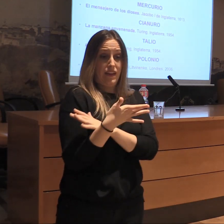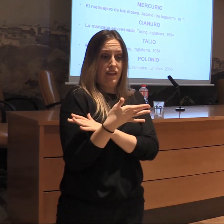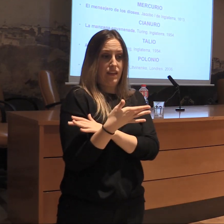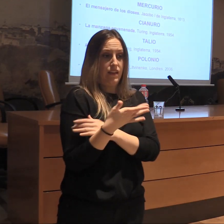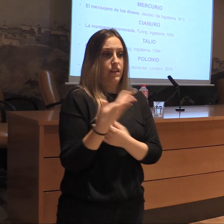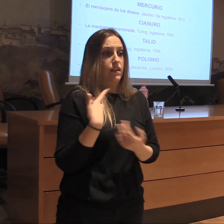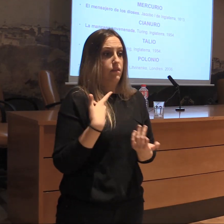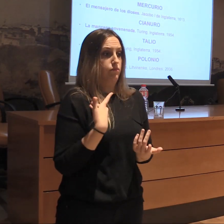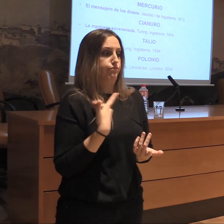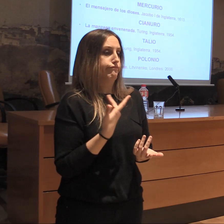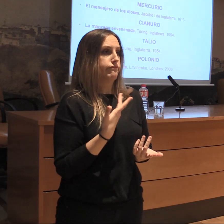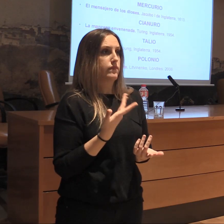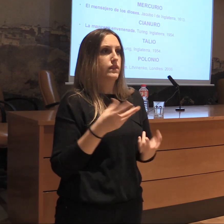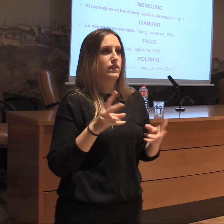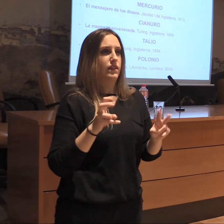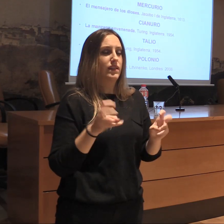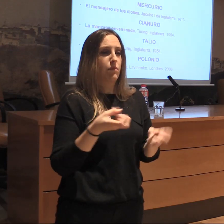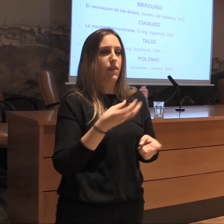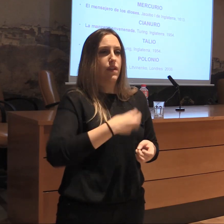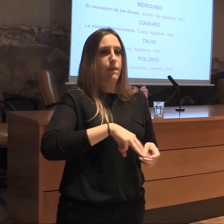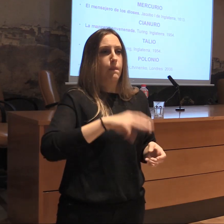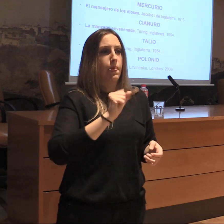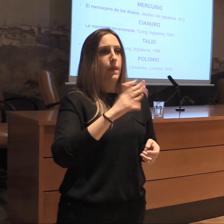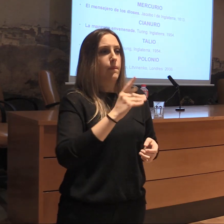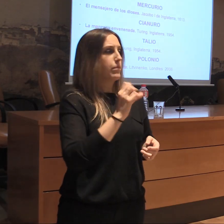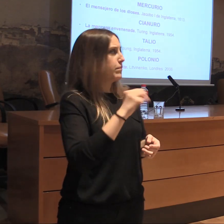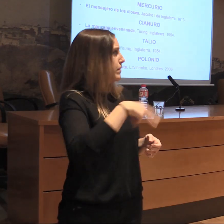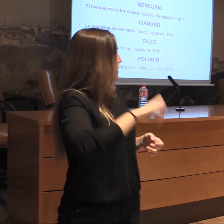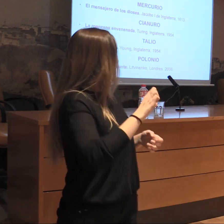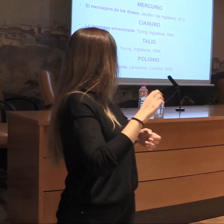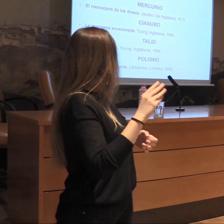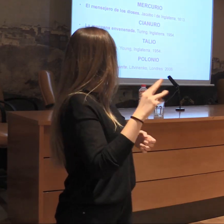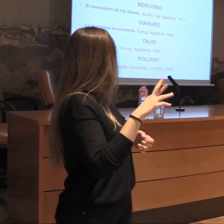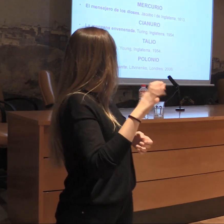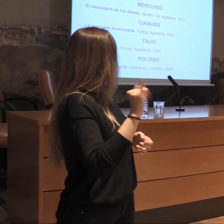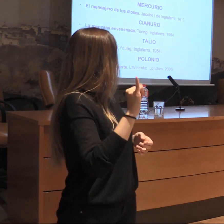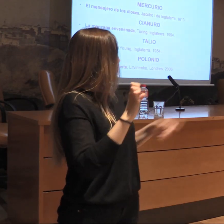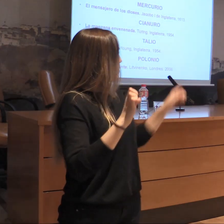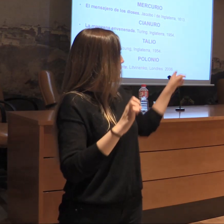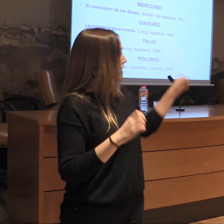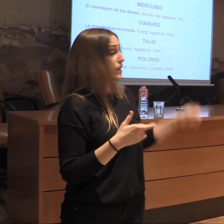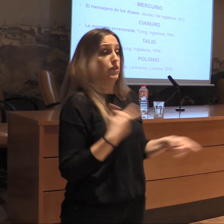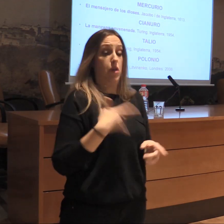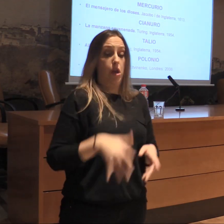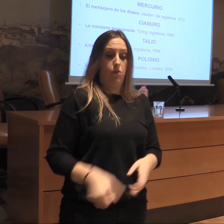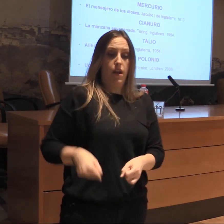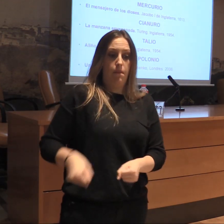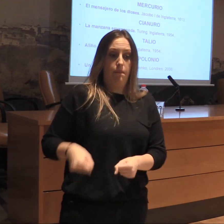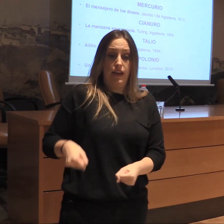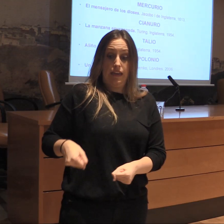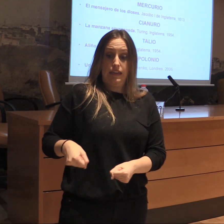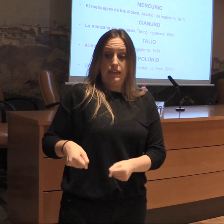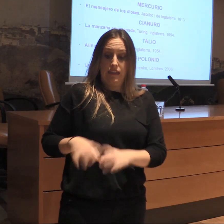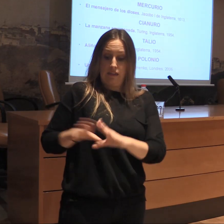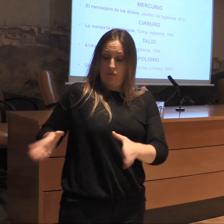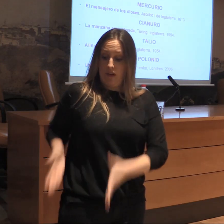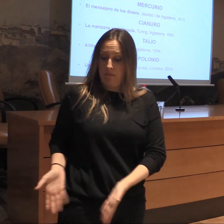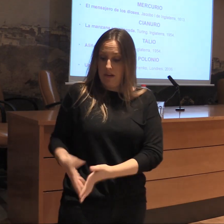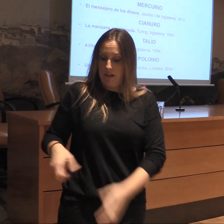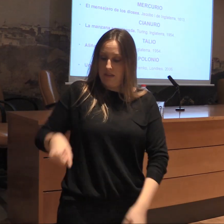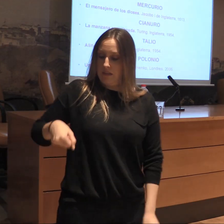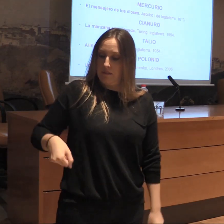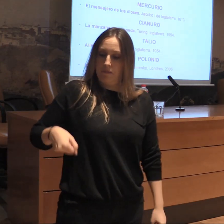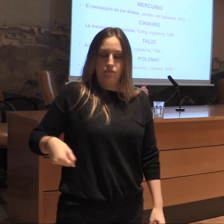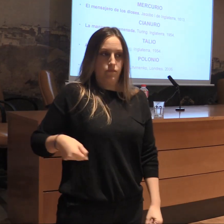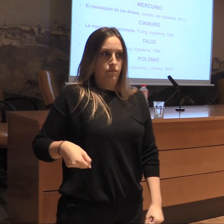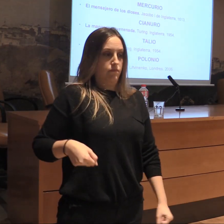Curie en Niza y llevaba en una maleta de mano esta botella, entonces desde fuera era